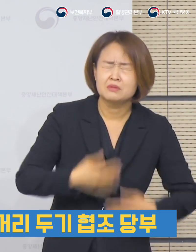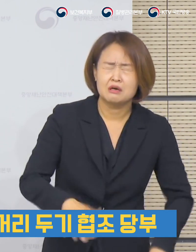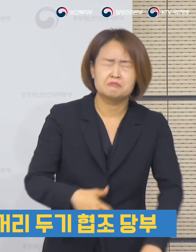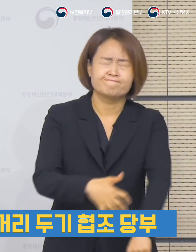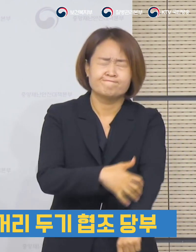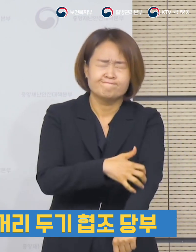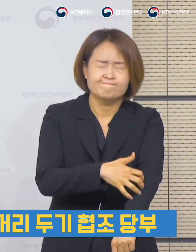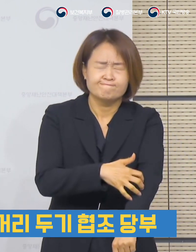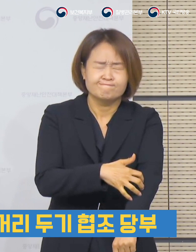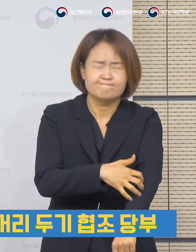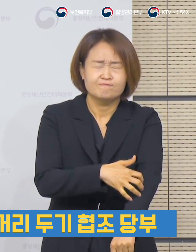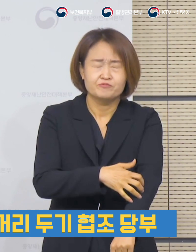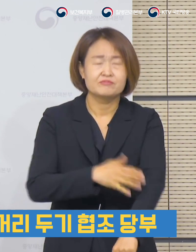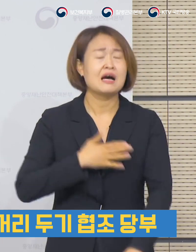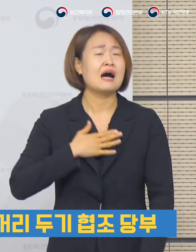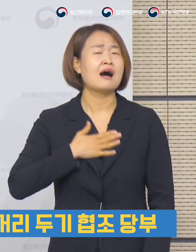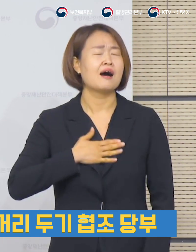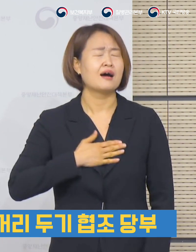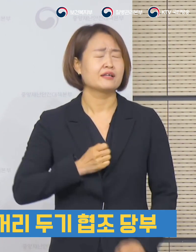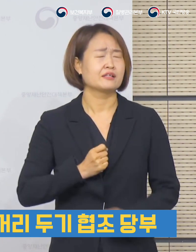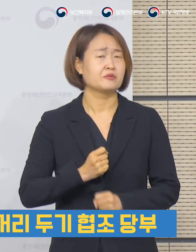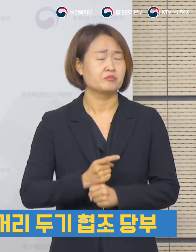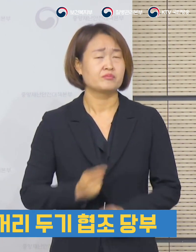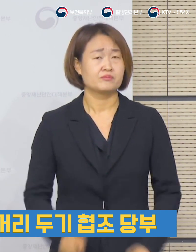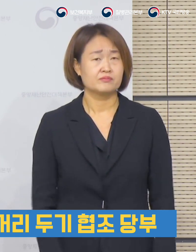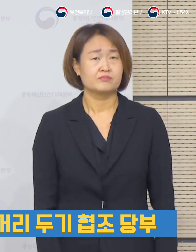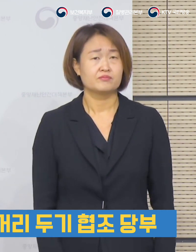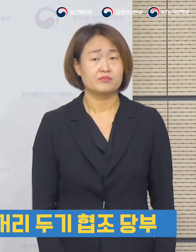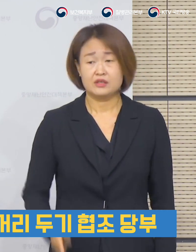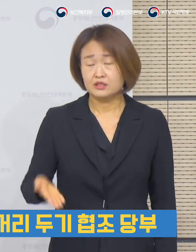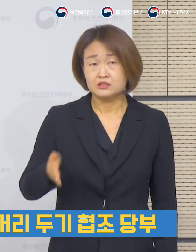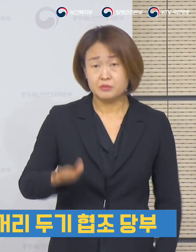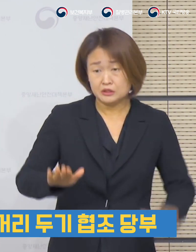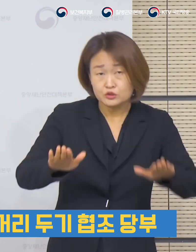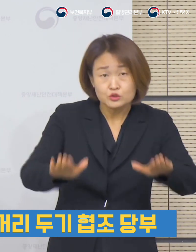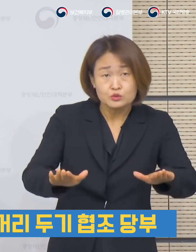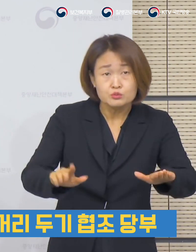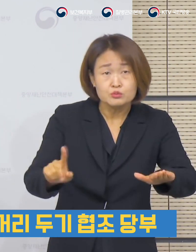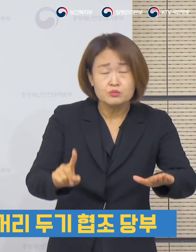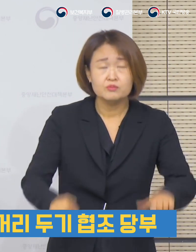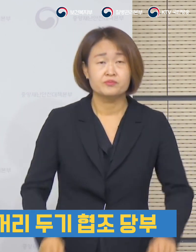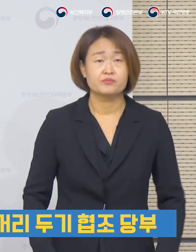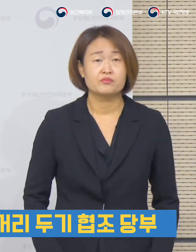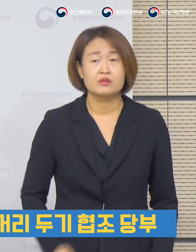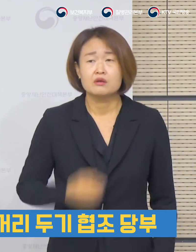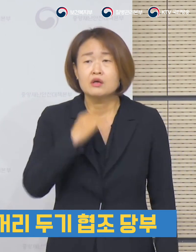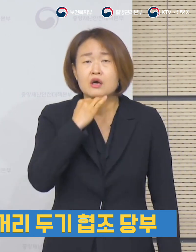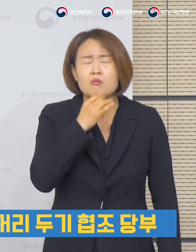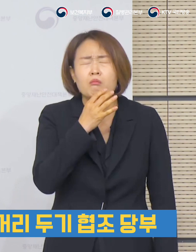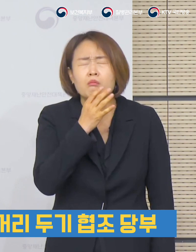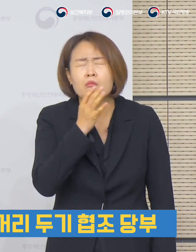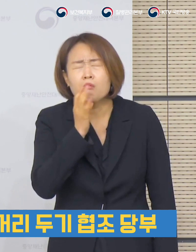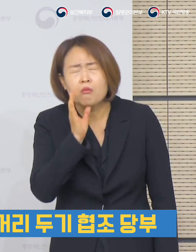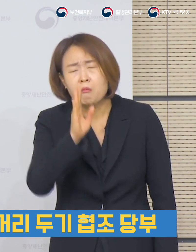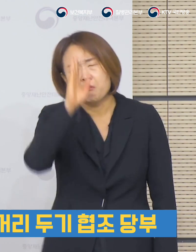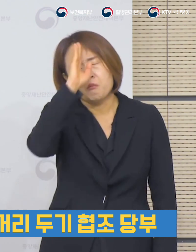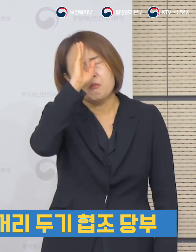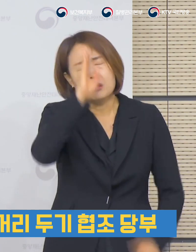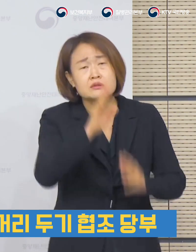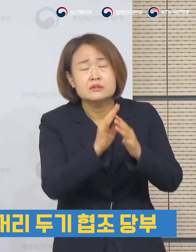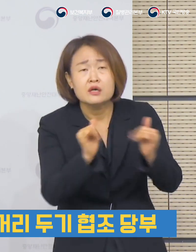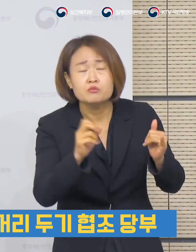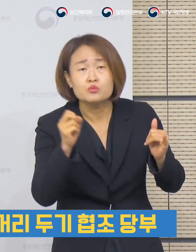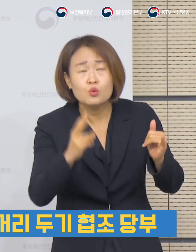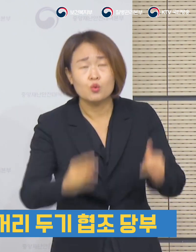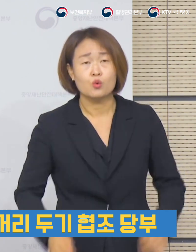불편함을 느끼고 계시다는 점을 잘 알고 있습니다. 그러나 지금 이 순간에도 나이가 많은 환자분들과